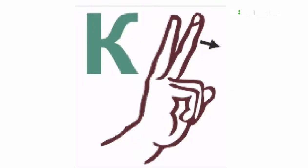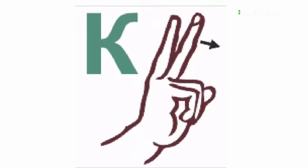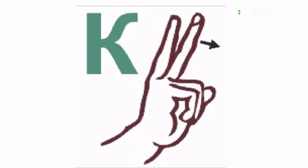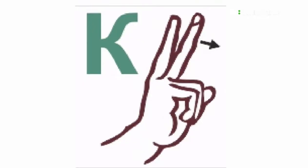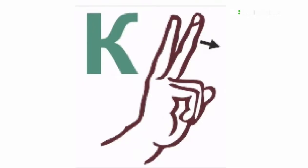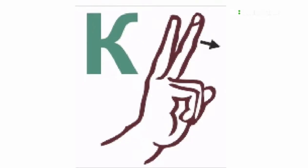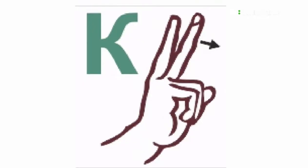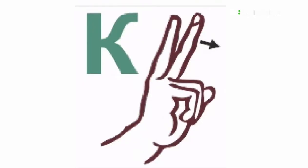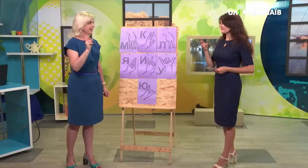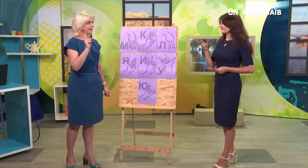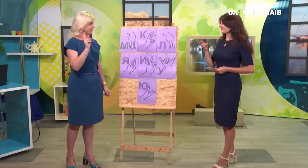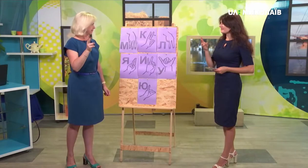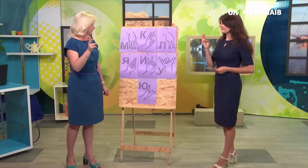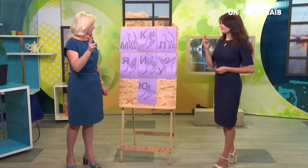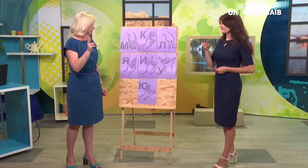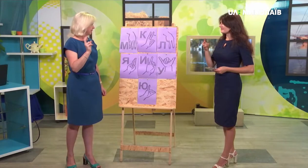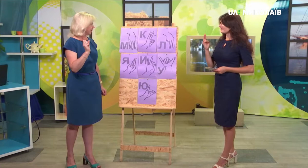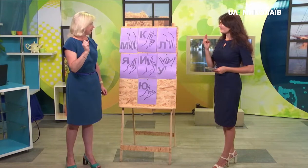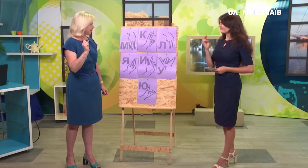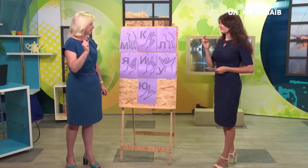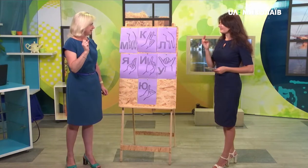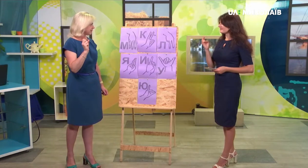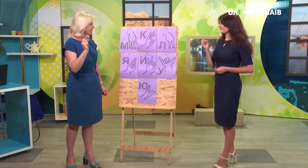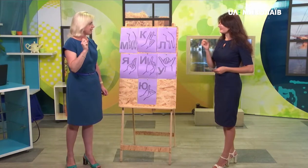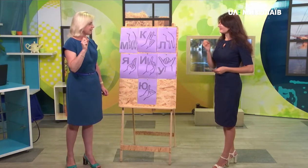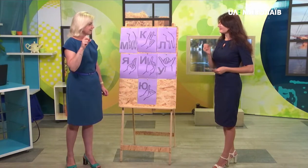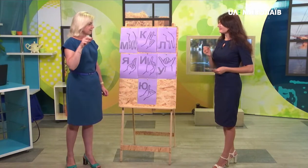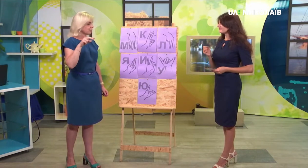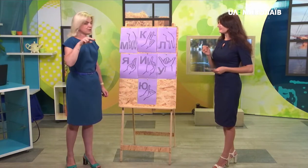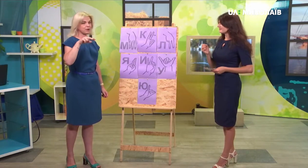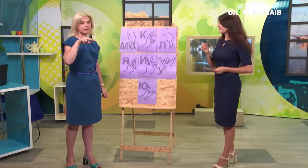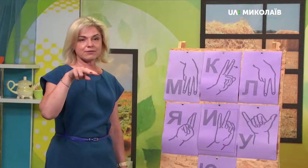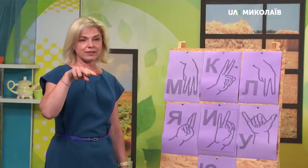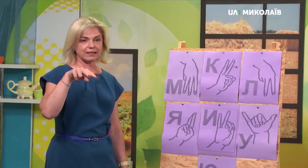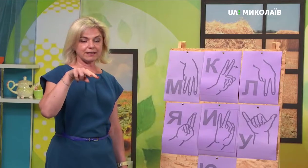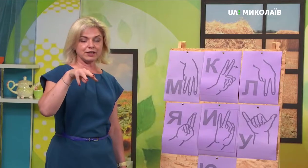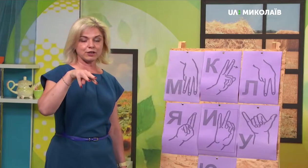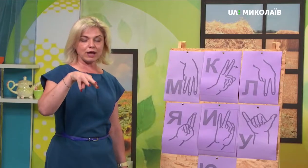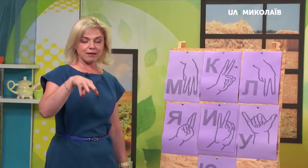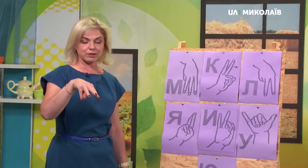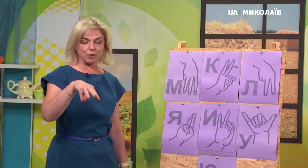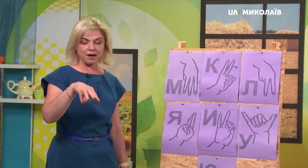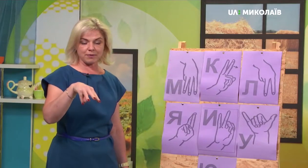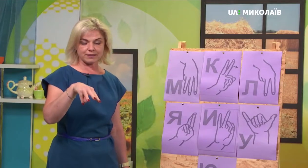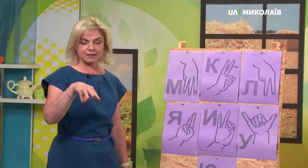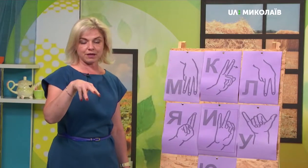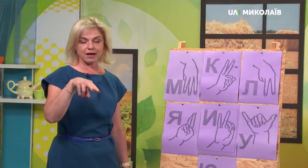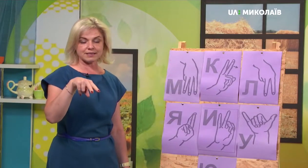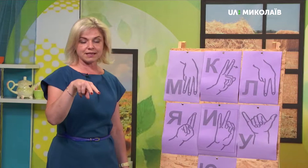«К». «К». Літера «Л». Ми показували літеру «М» трьома пальцями, а це